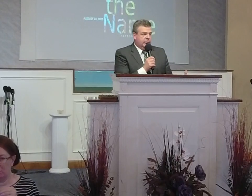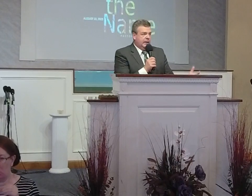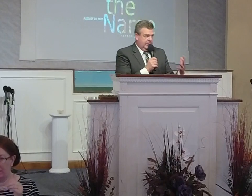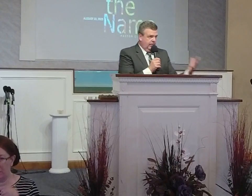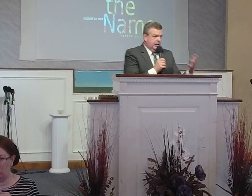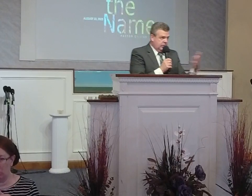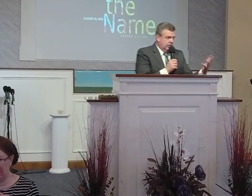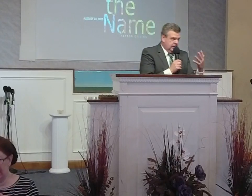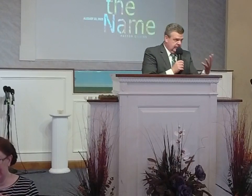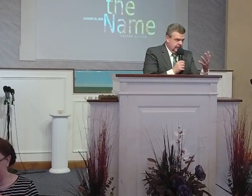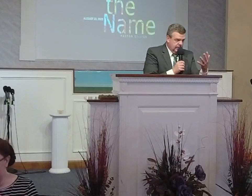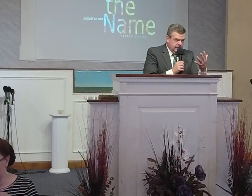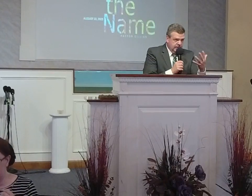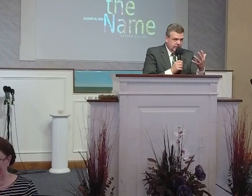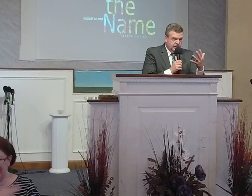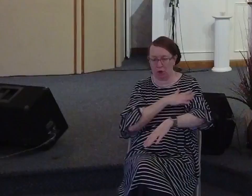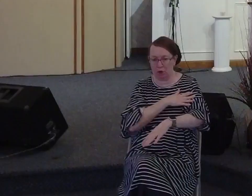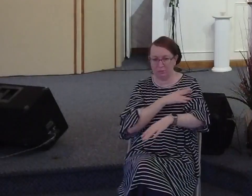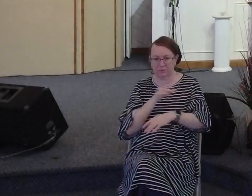múltiples brazos,